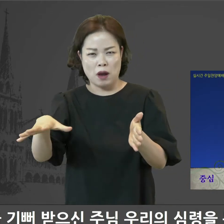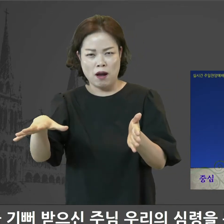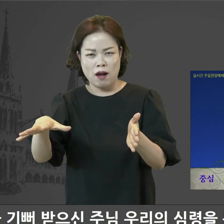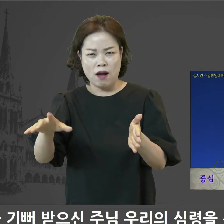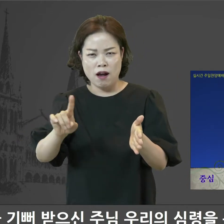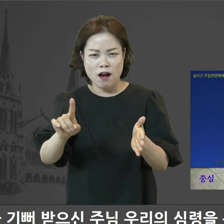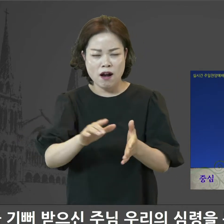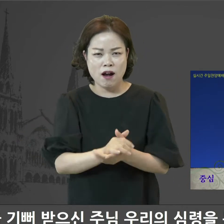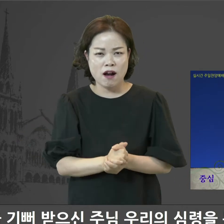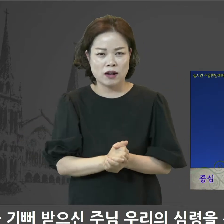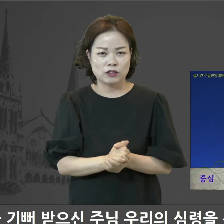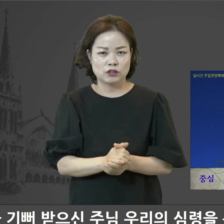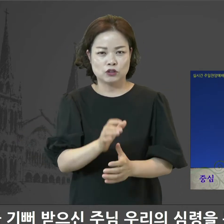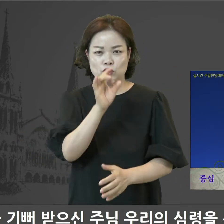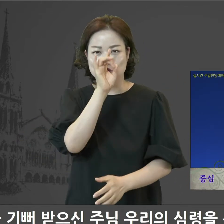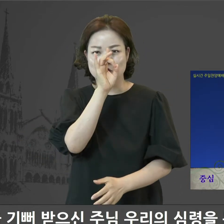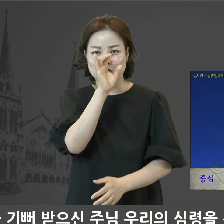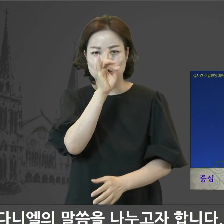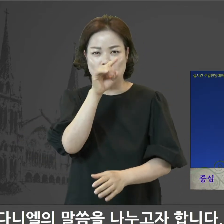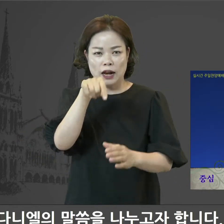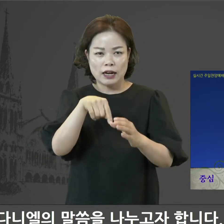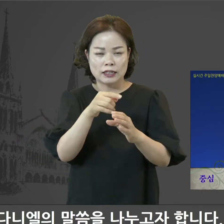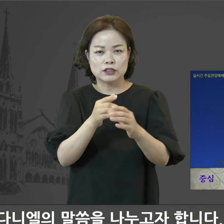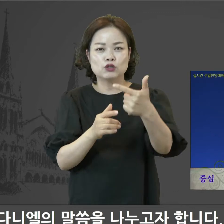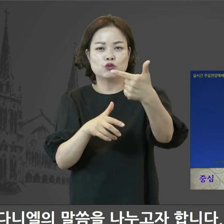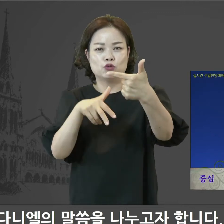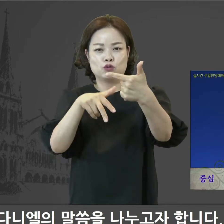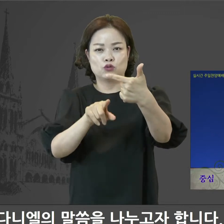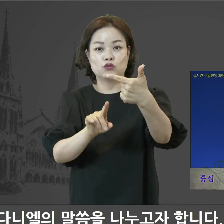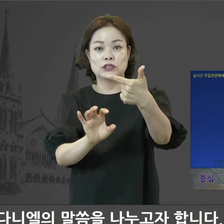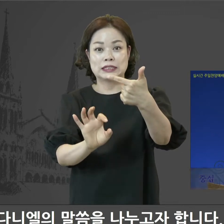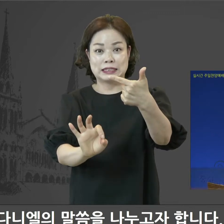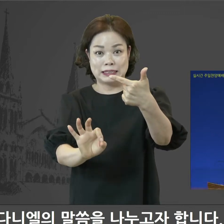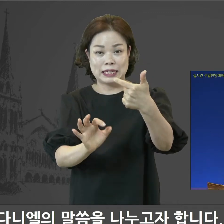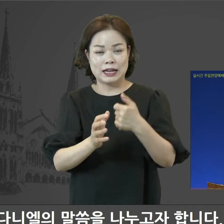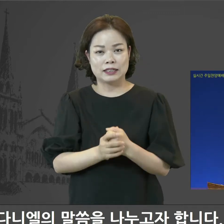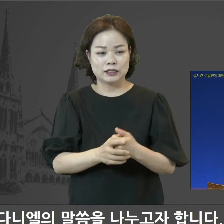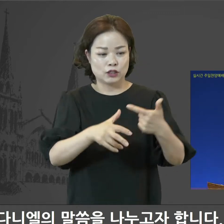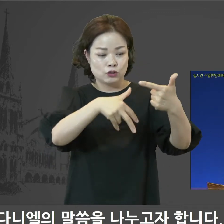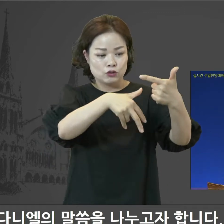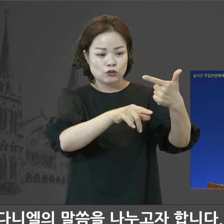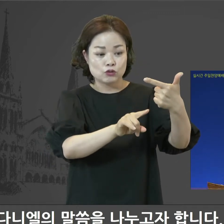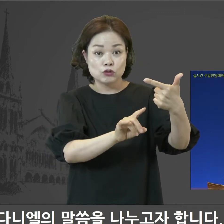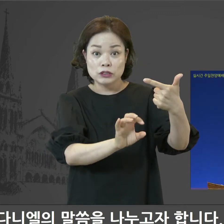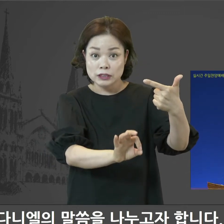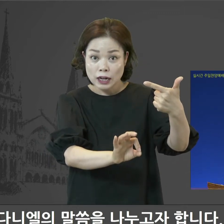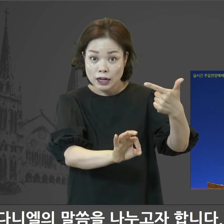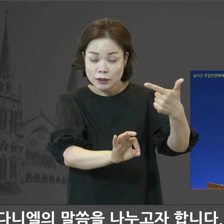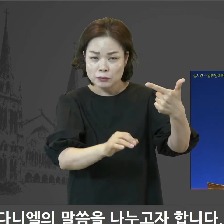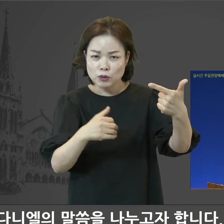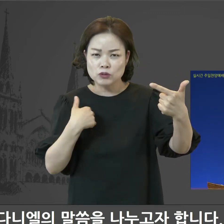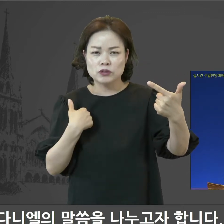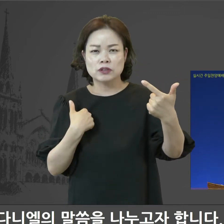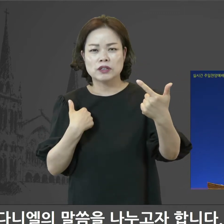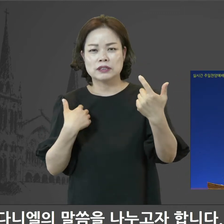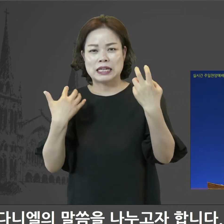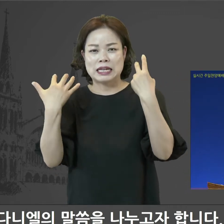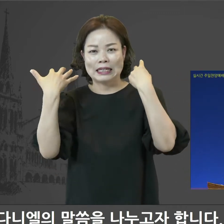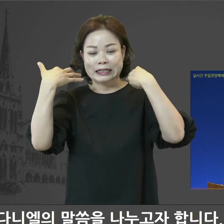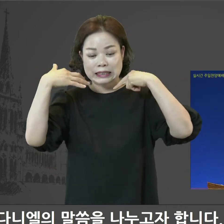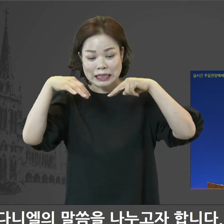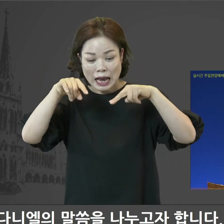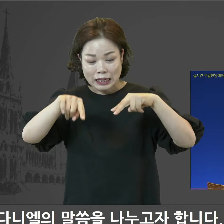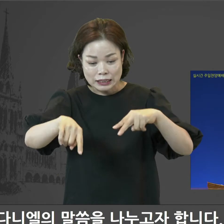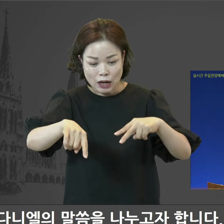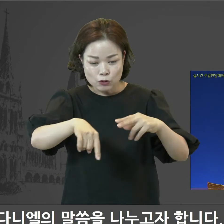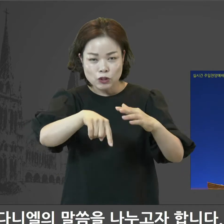꼽으라면 정중앙에 있는 6장을 꼽지 않을까 싶습니다. 6장은 모르더라도 사자굴 속에서 나온